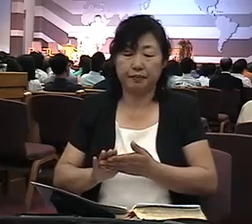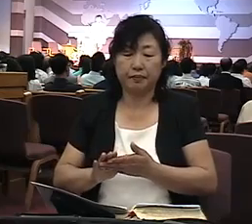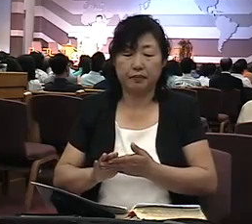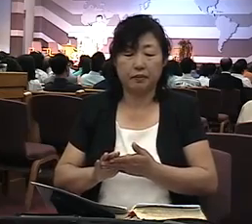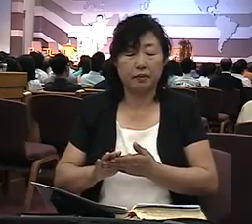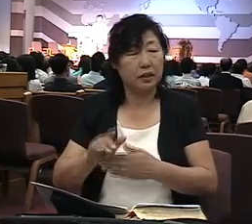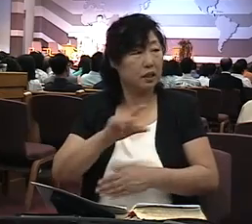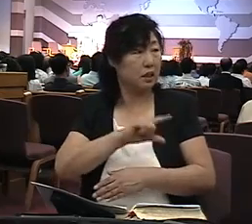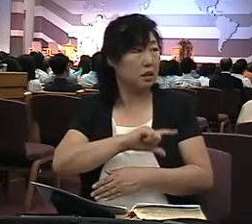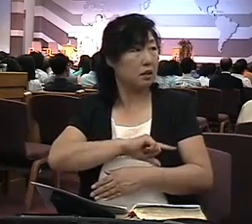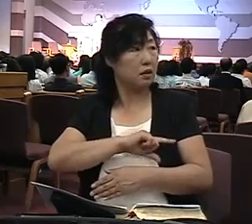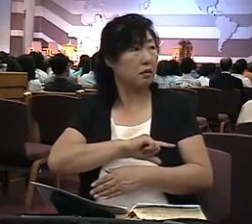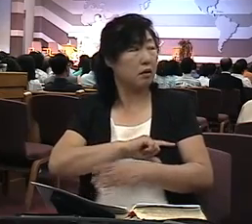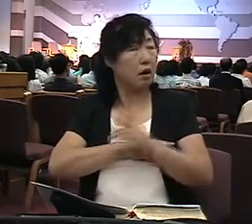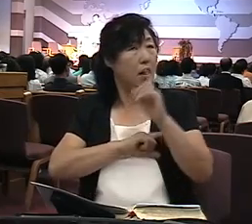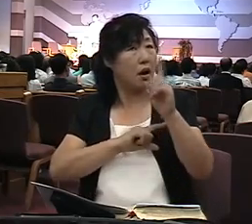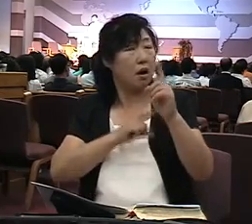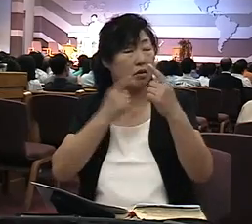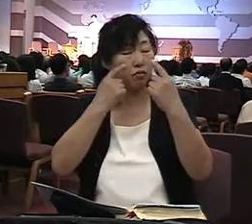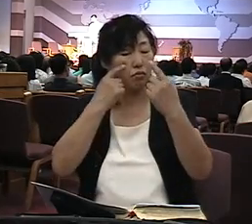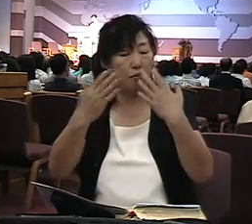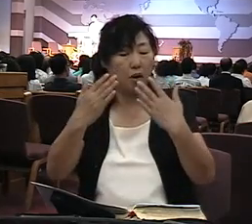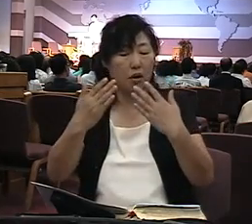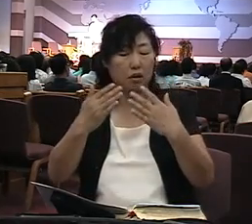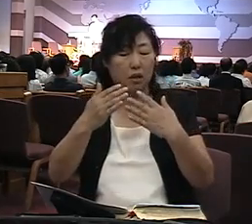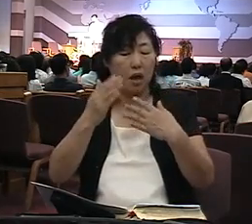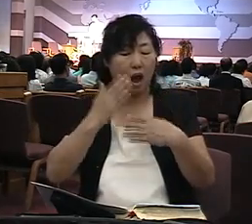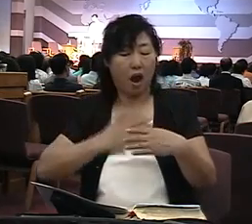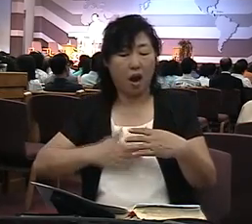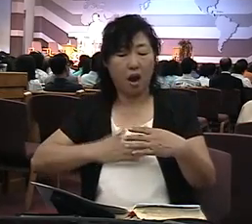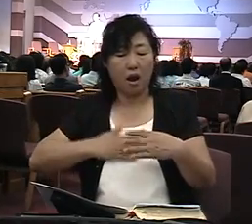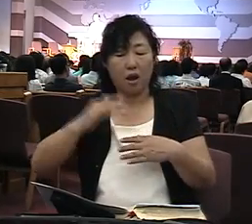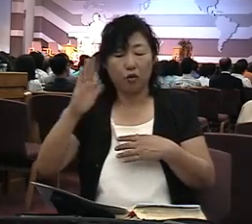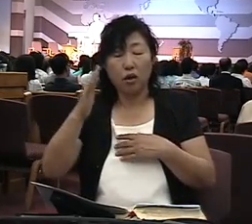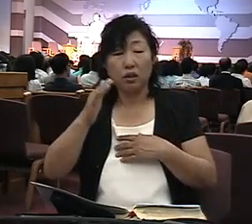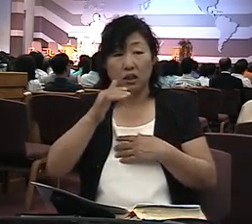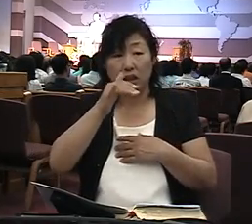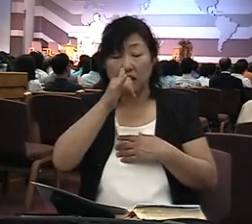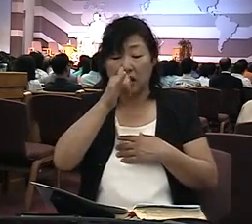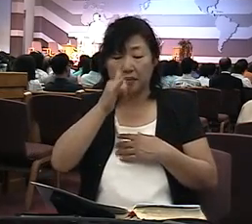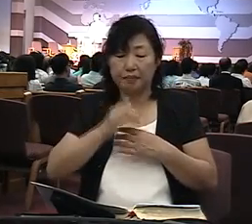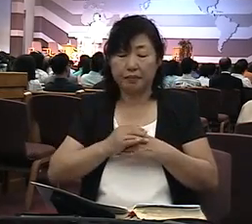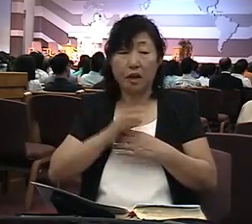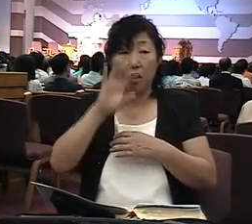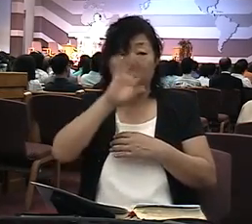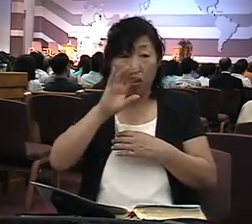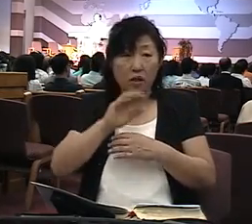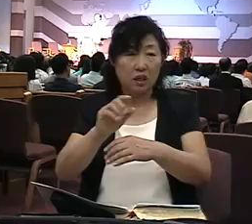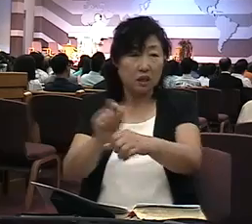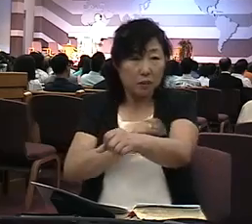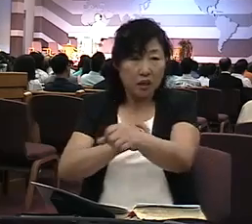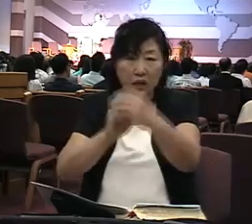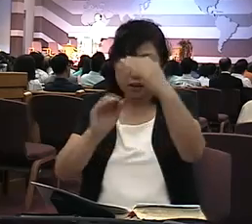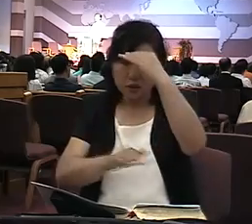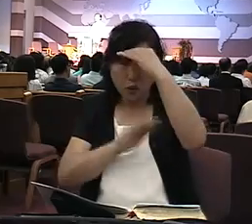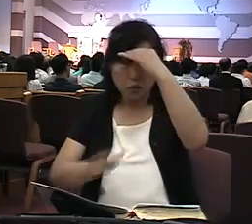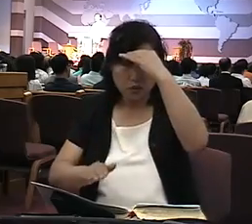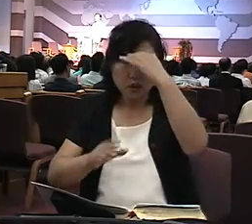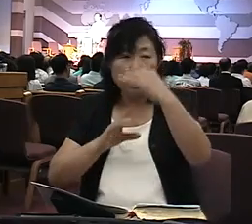여러분, 한 가지 분명히 아셔야 될 게 있는데요. 이 훈련은 특수한 성도들에게만